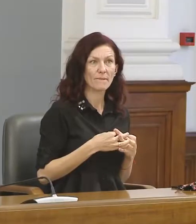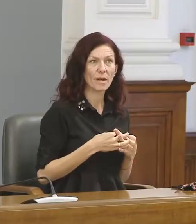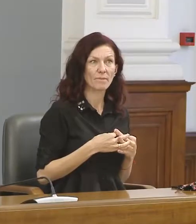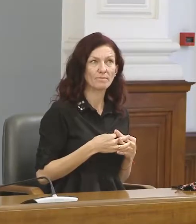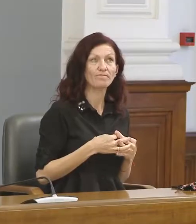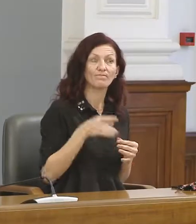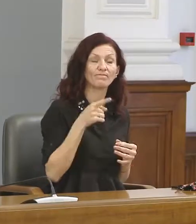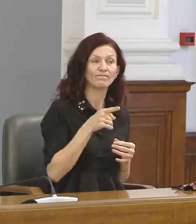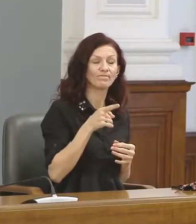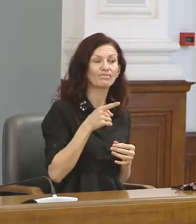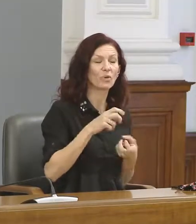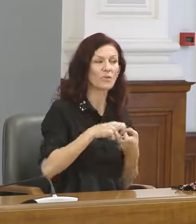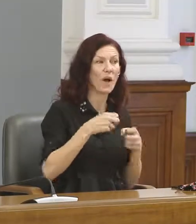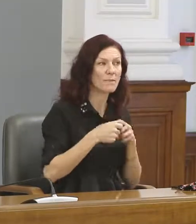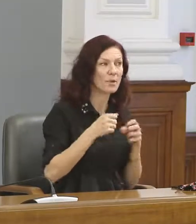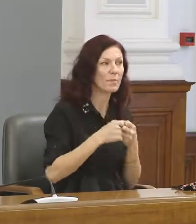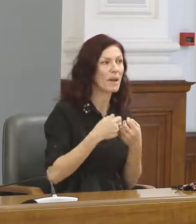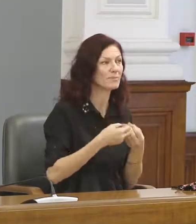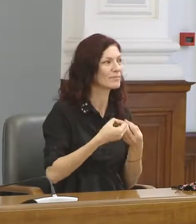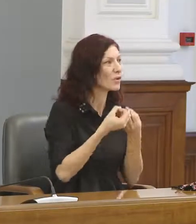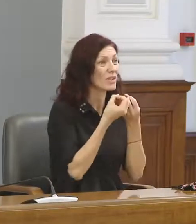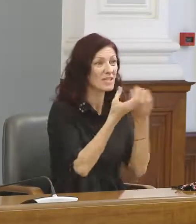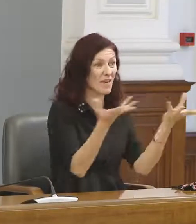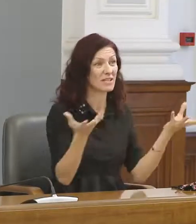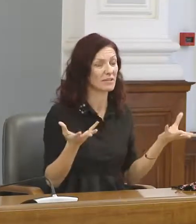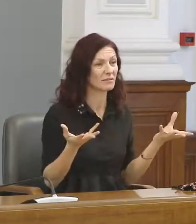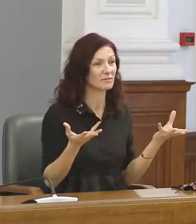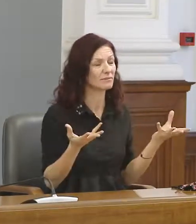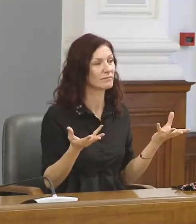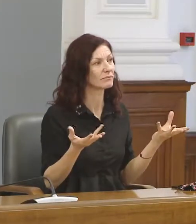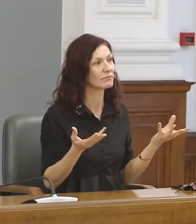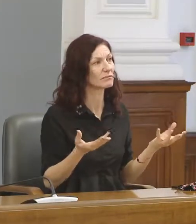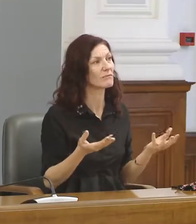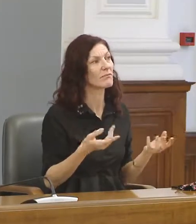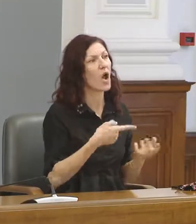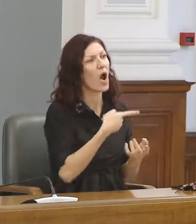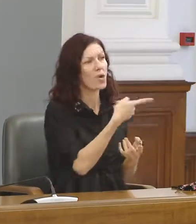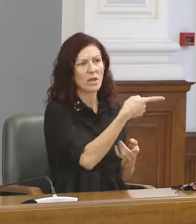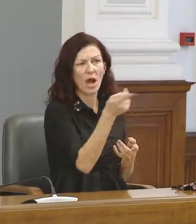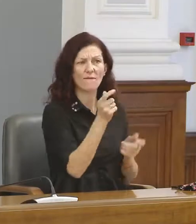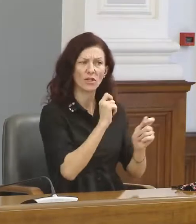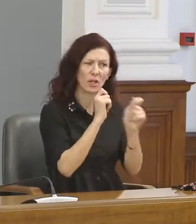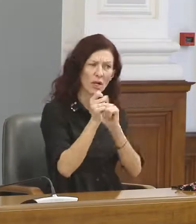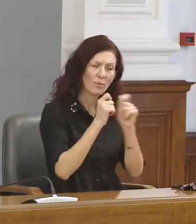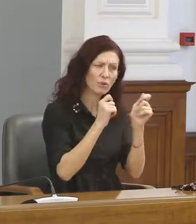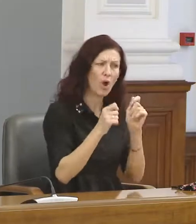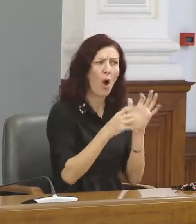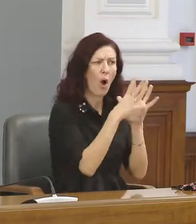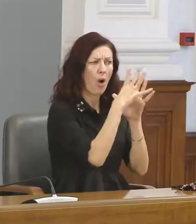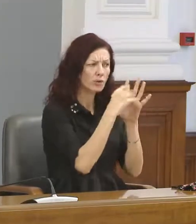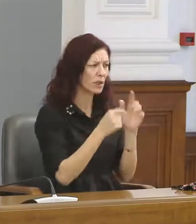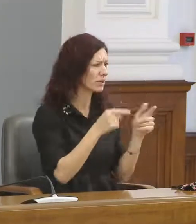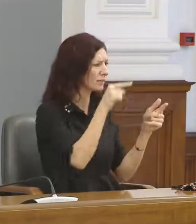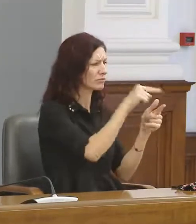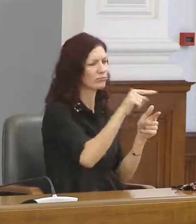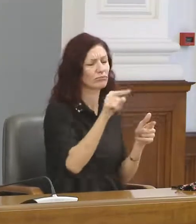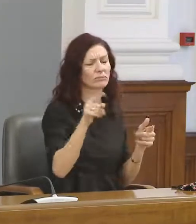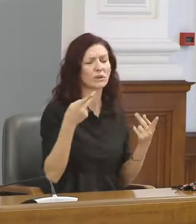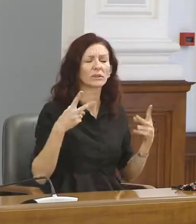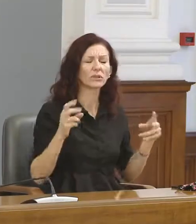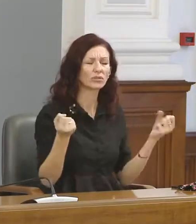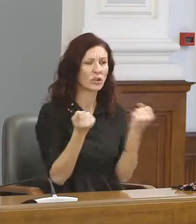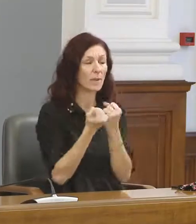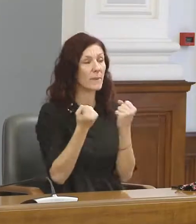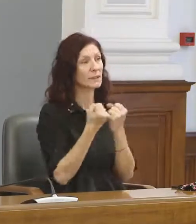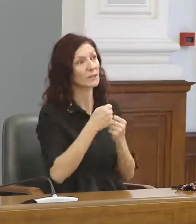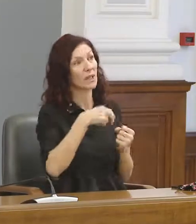Това е проблем. Той е известен. Вие в вашите репортажи го отразявате тук или от различни места на